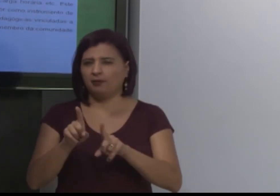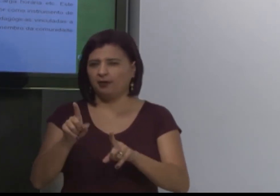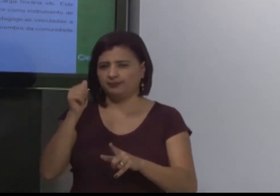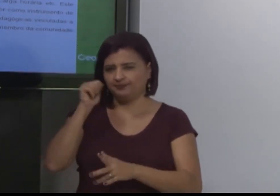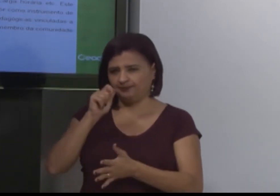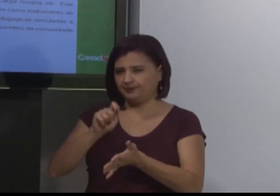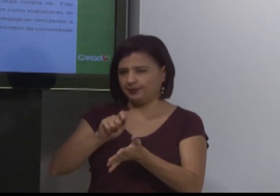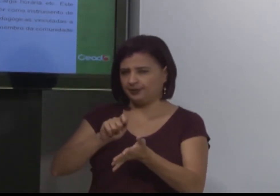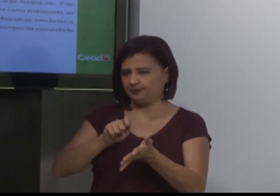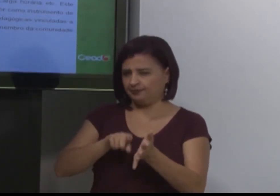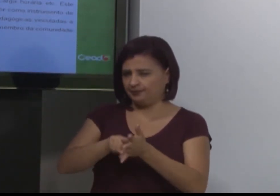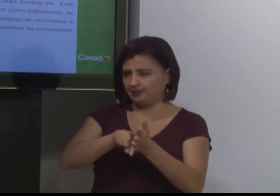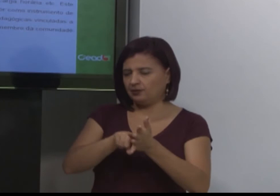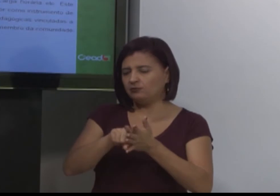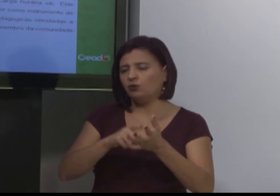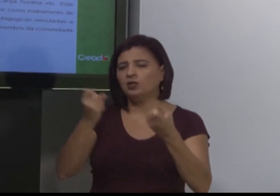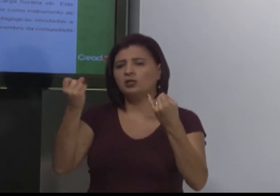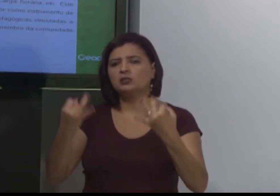E também essas pesquisas mostram que